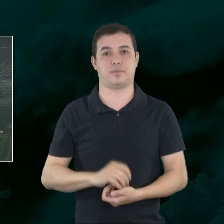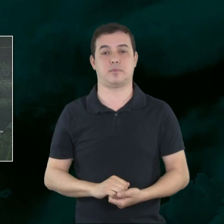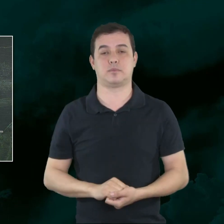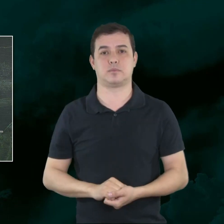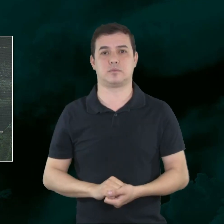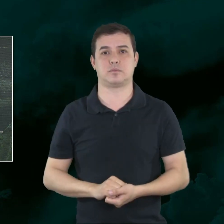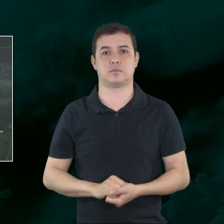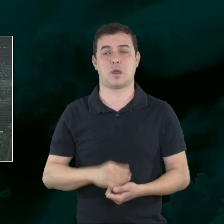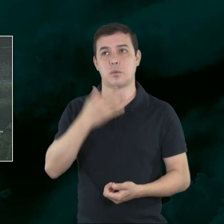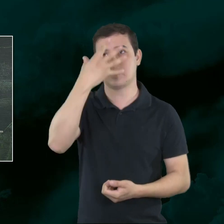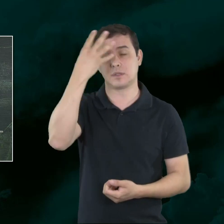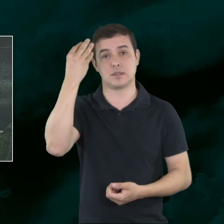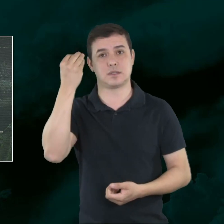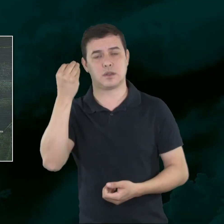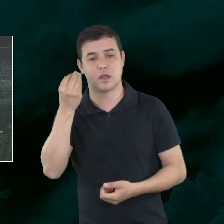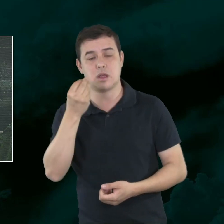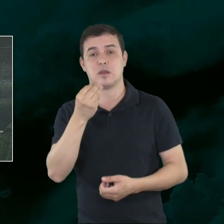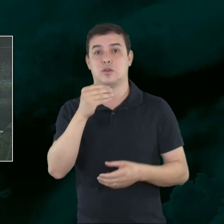suas ofertas.